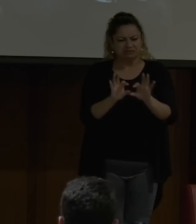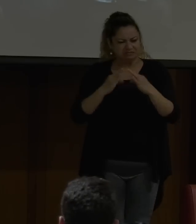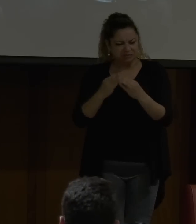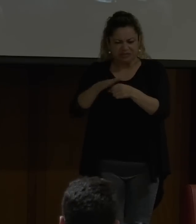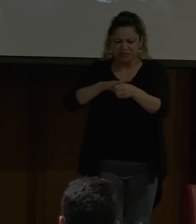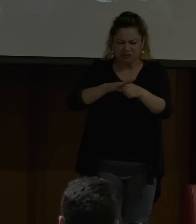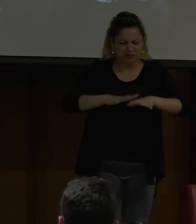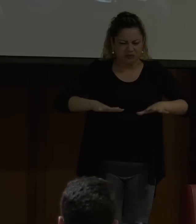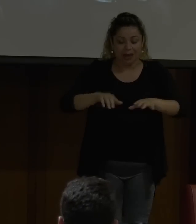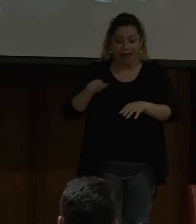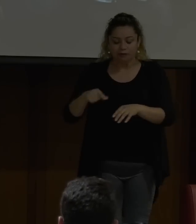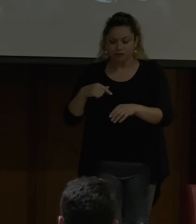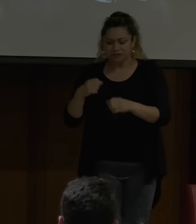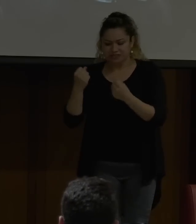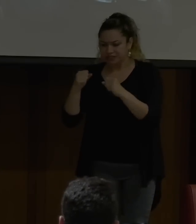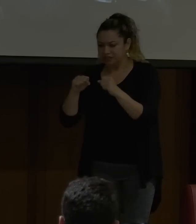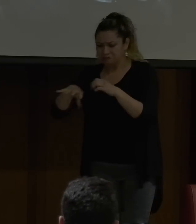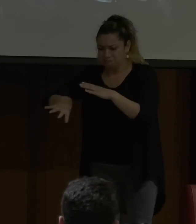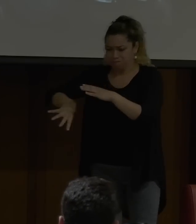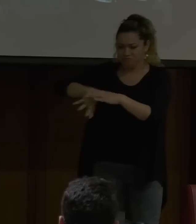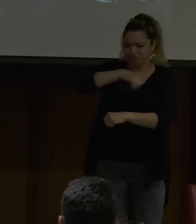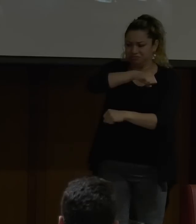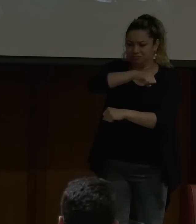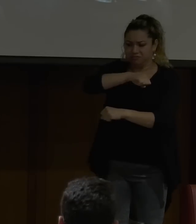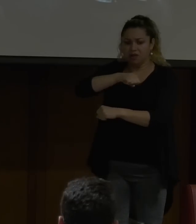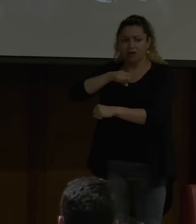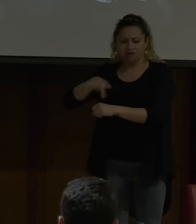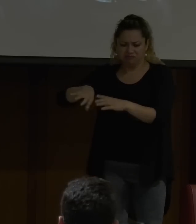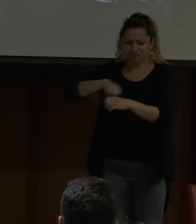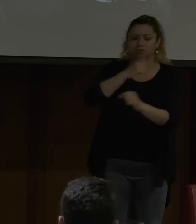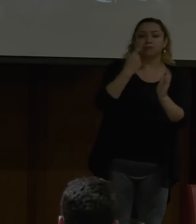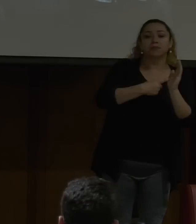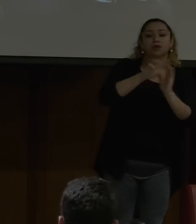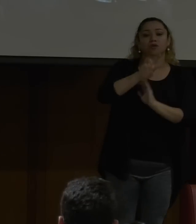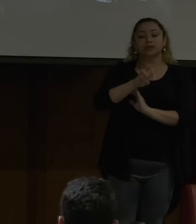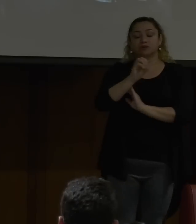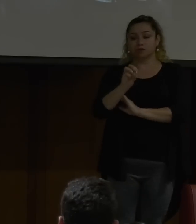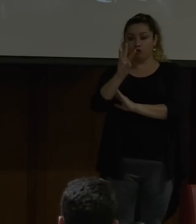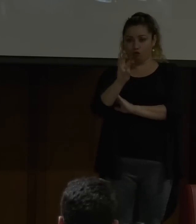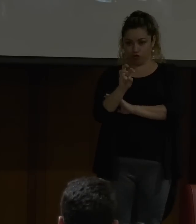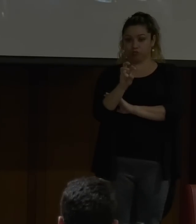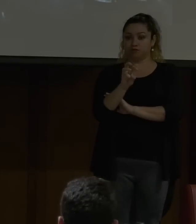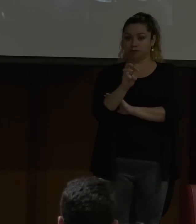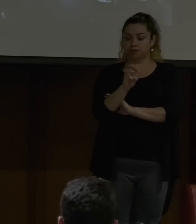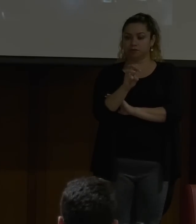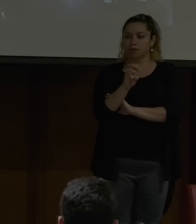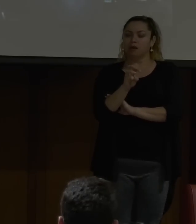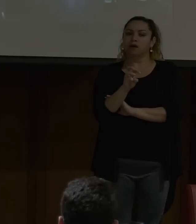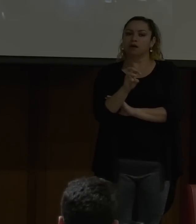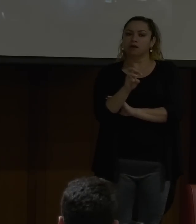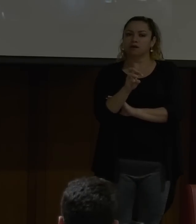y del que salieron huyendo en 1908 luego de que el coronel asesinara a Medardo Pacheco, más conocido en la literatura